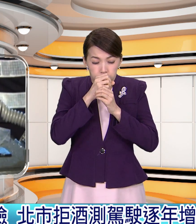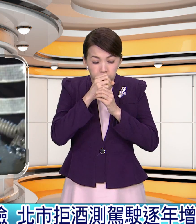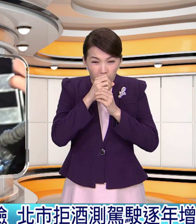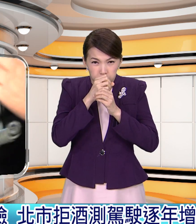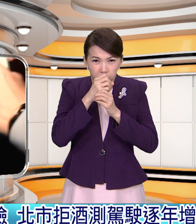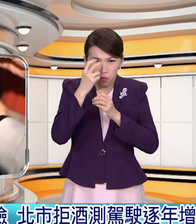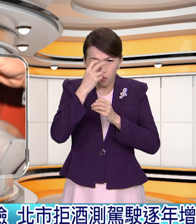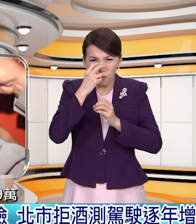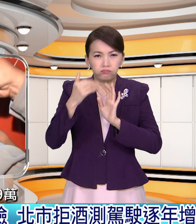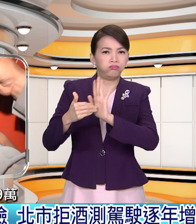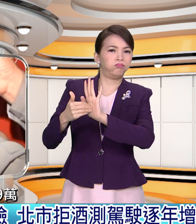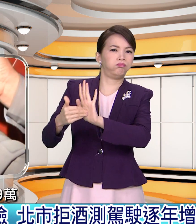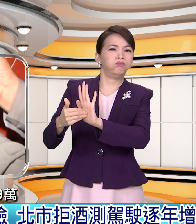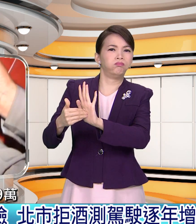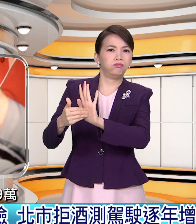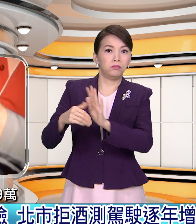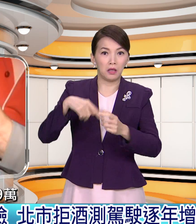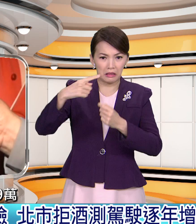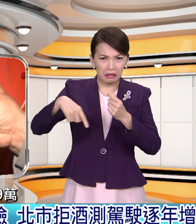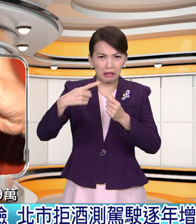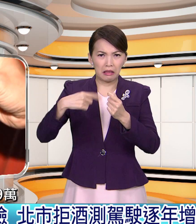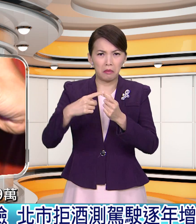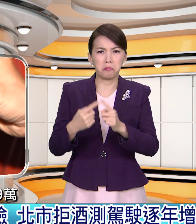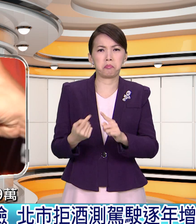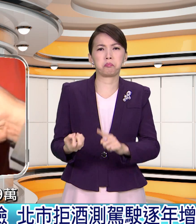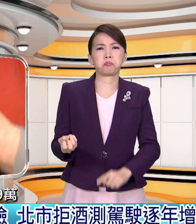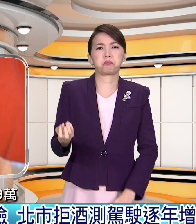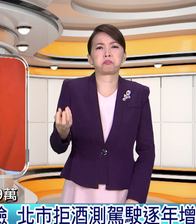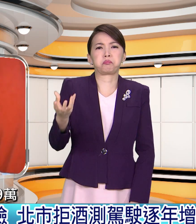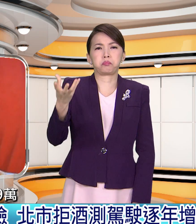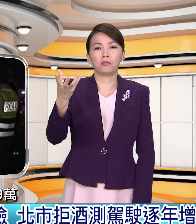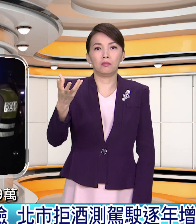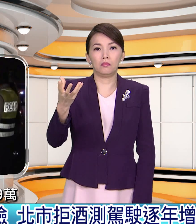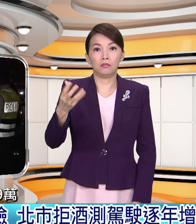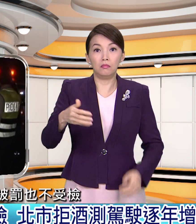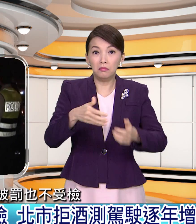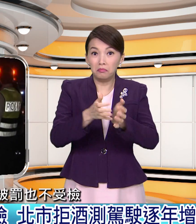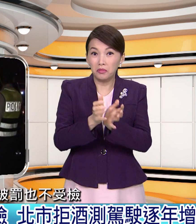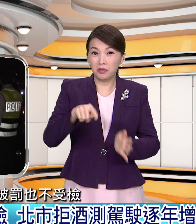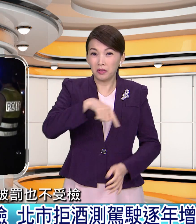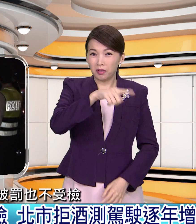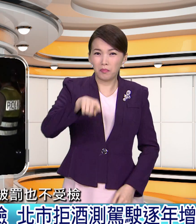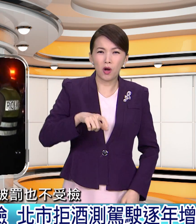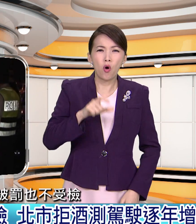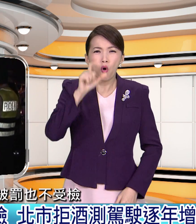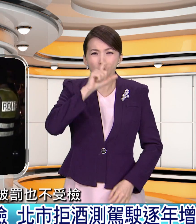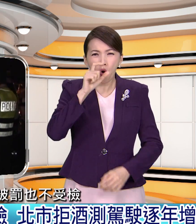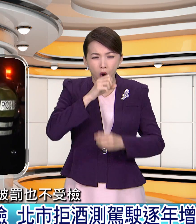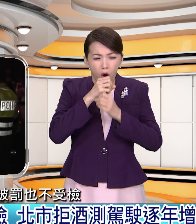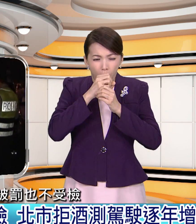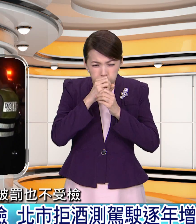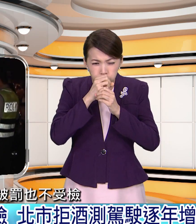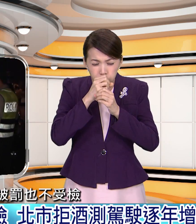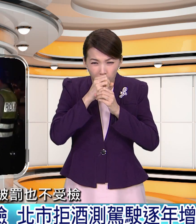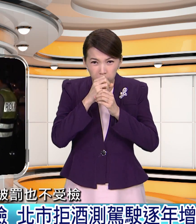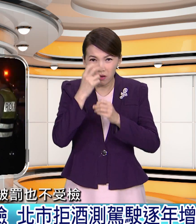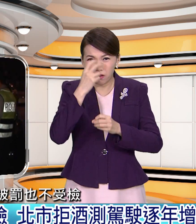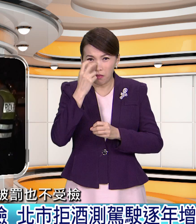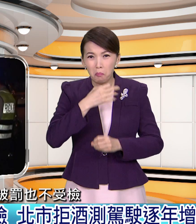中。尽管依罚可以开罚90,000元，但是有些人宁愿被罚，也不